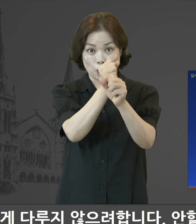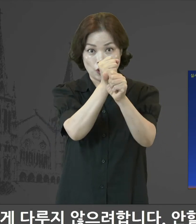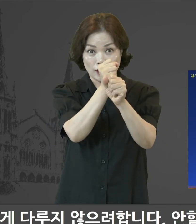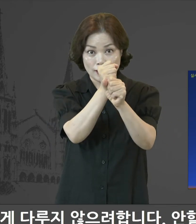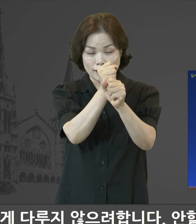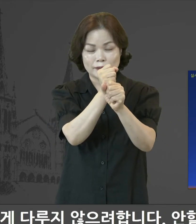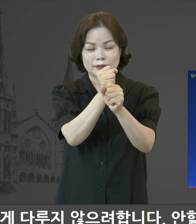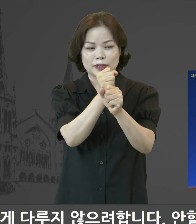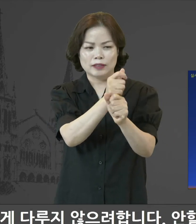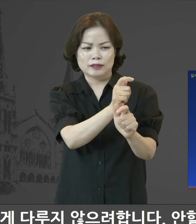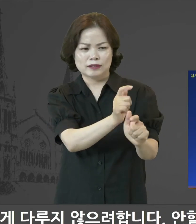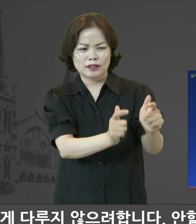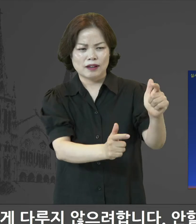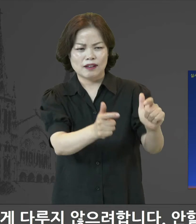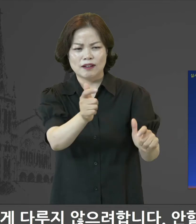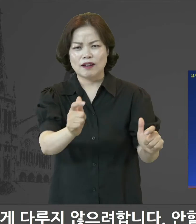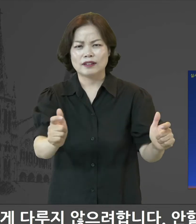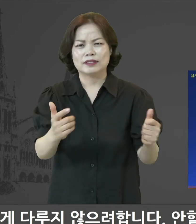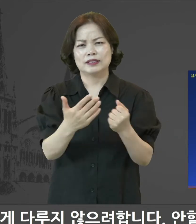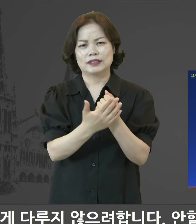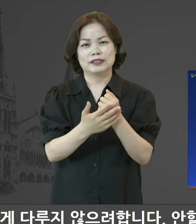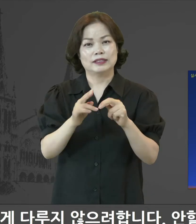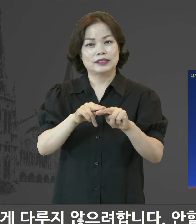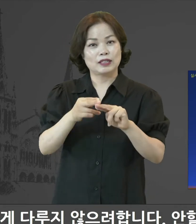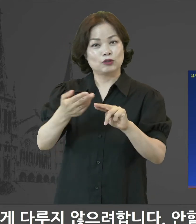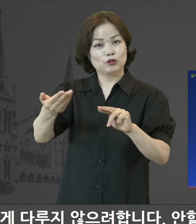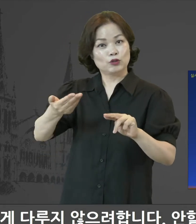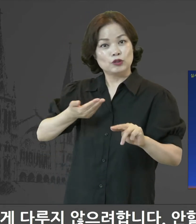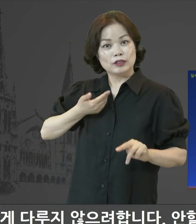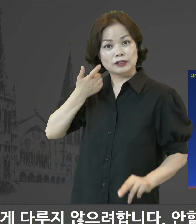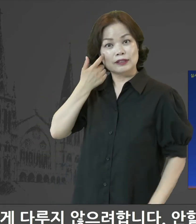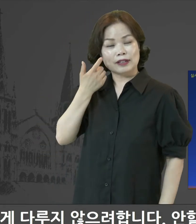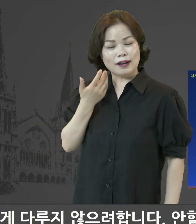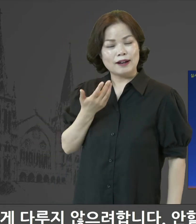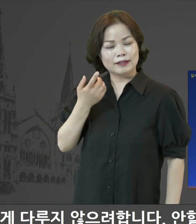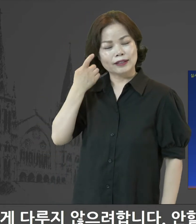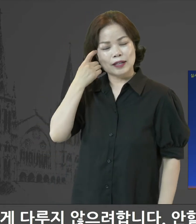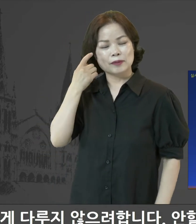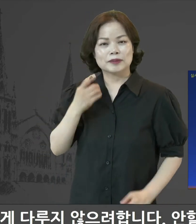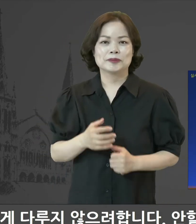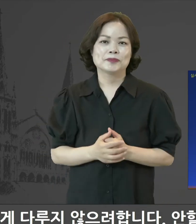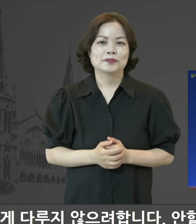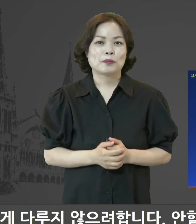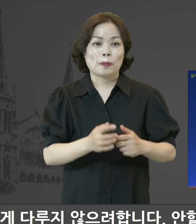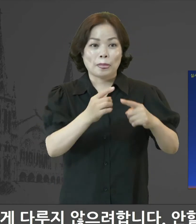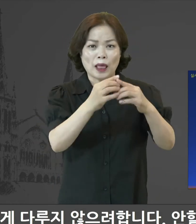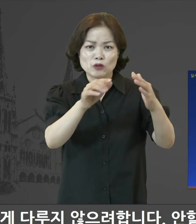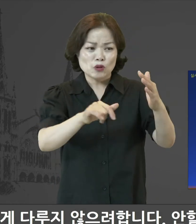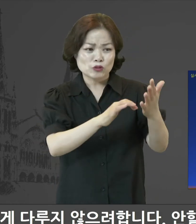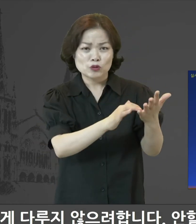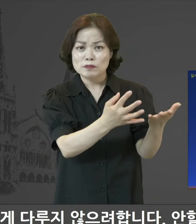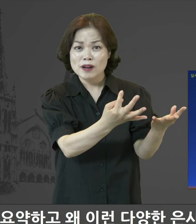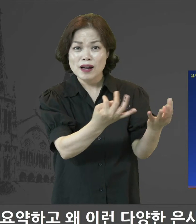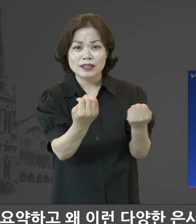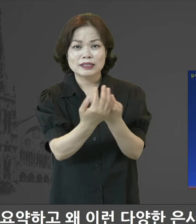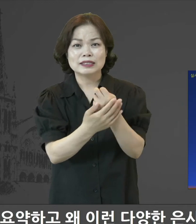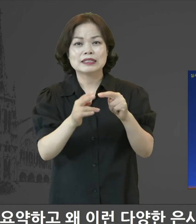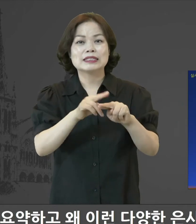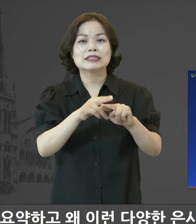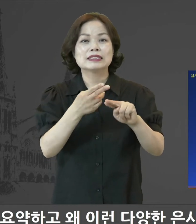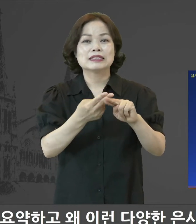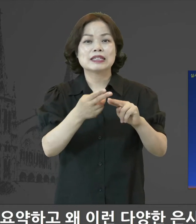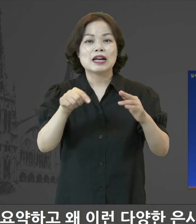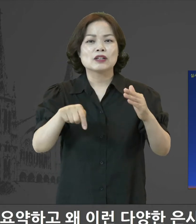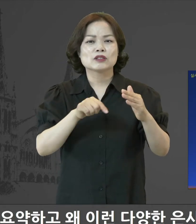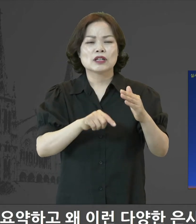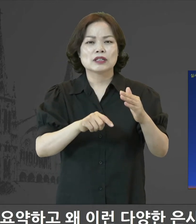이런 다양한 은사들을 주셨는가, 그것만 살펴보도록 합니다. 교회 안에 수많은 은사들 중에 특별히